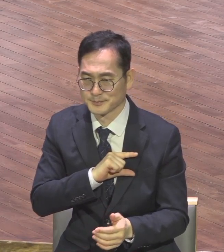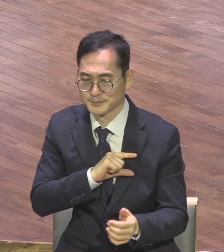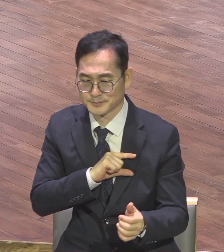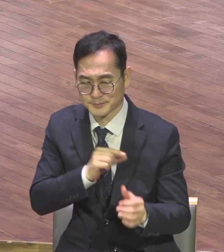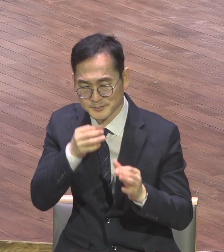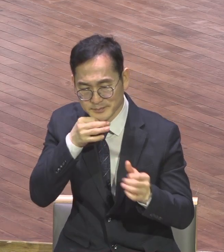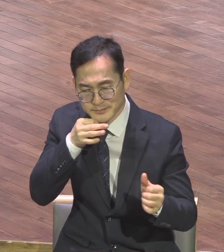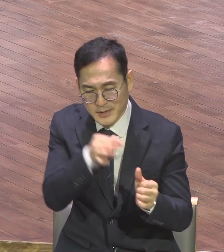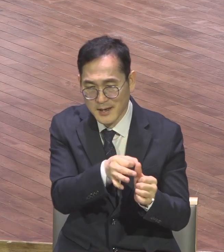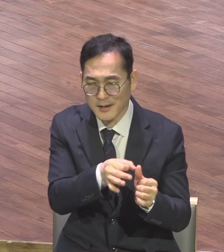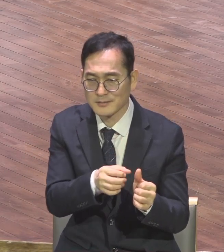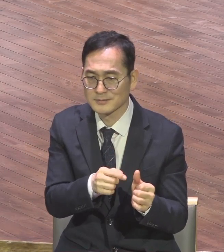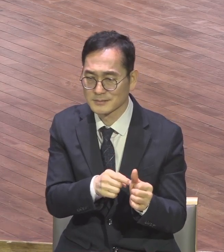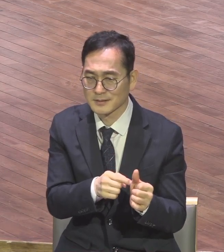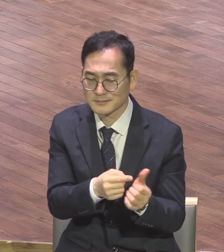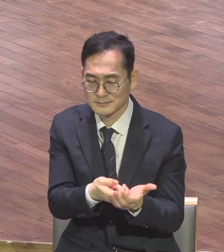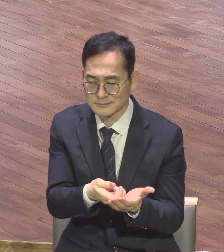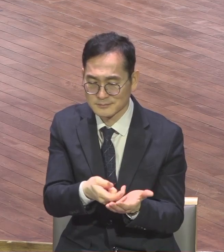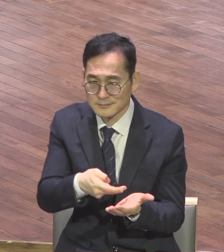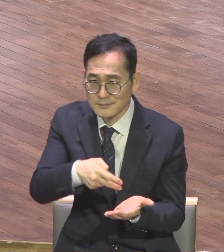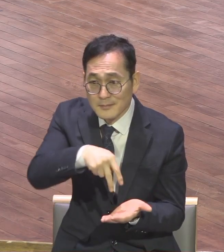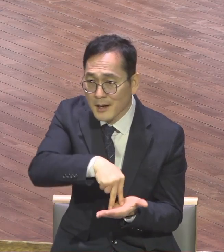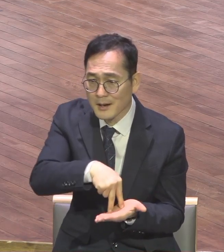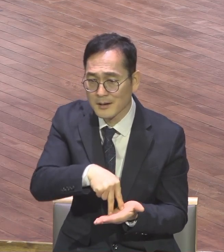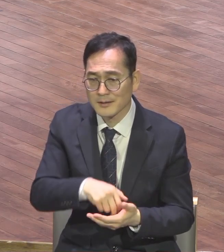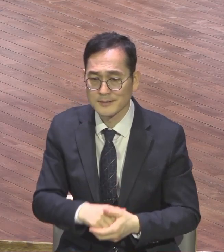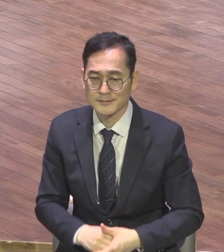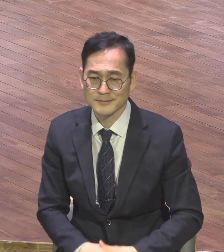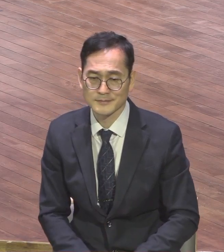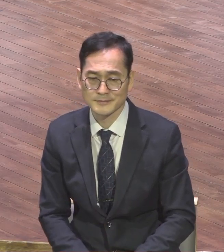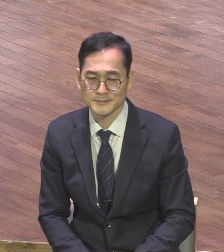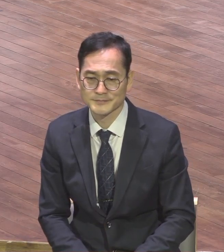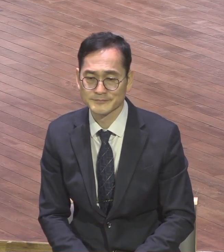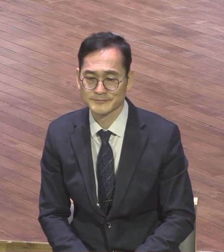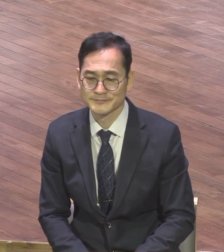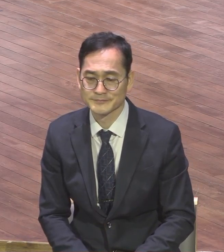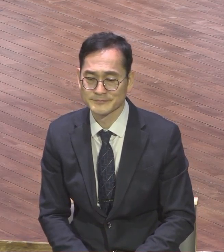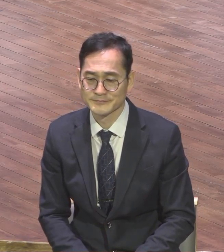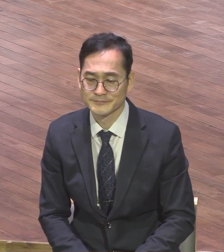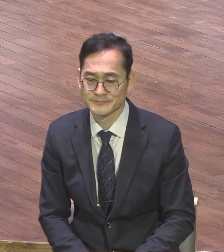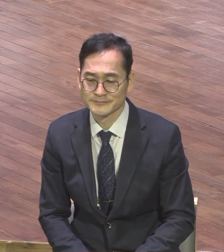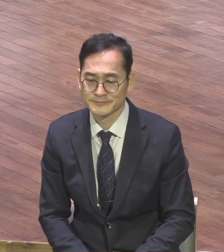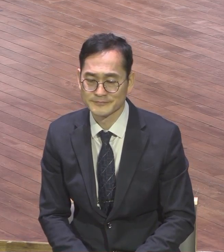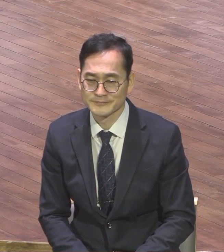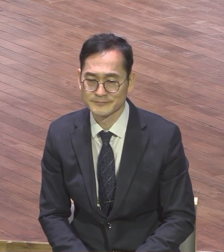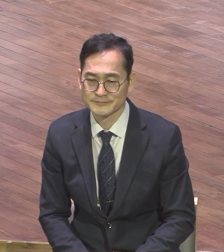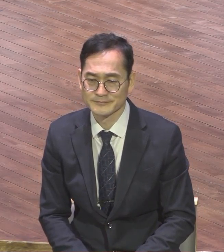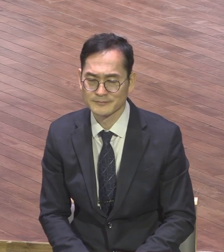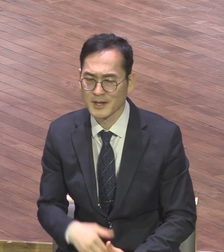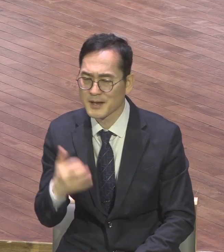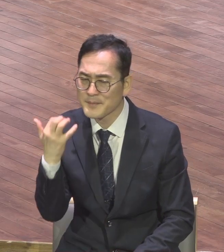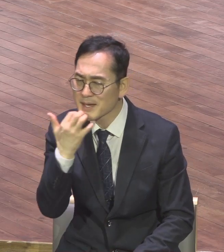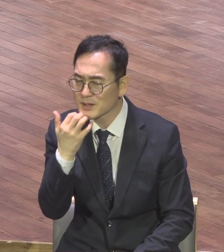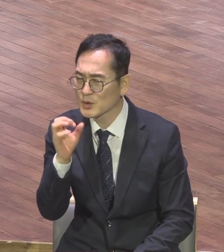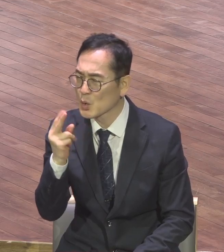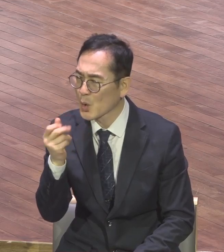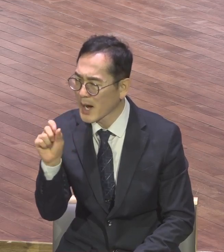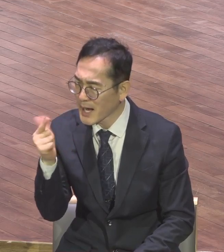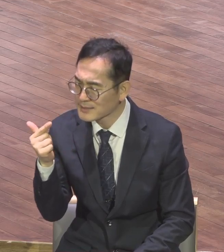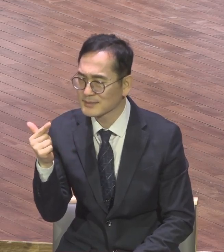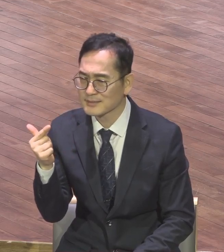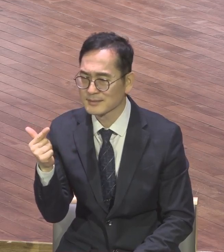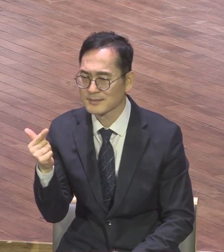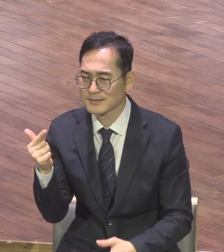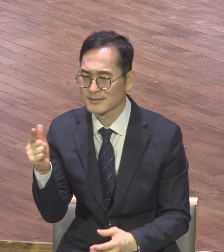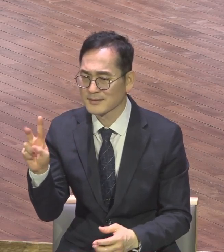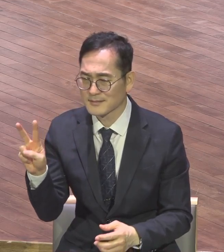발과 발목에 건입을 얻고 뛰어서서 걷게 되었어요. 그러니까 그는 베드로와 요한과 함께 성전에